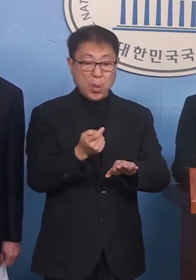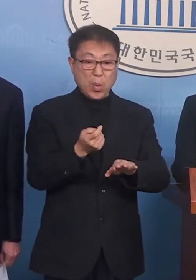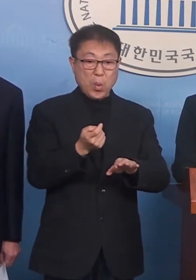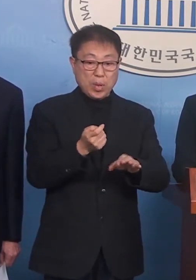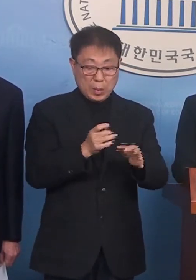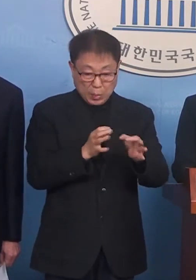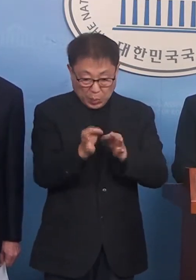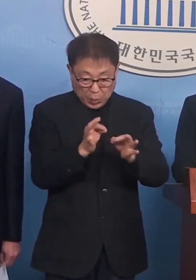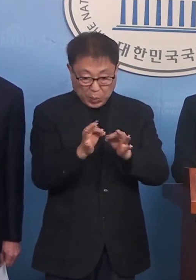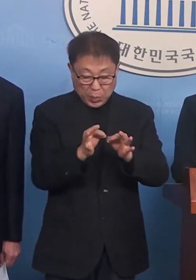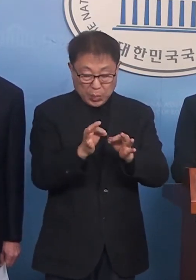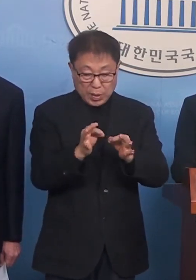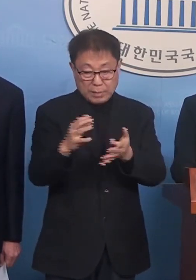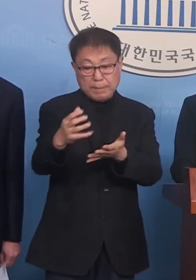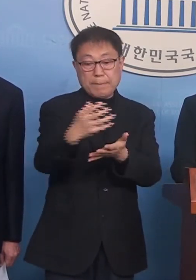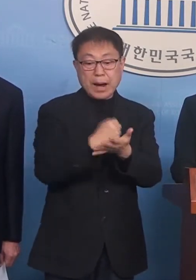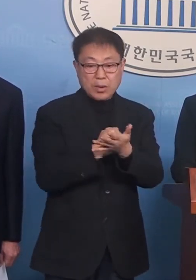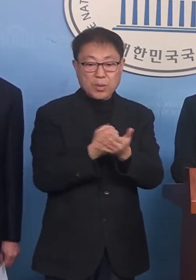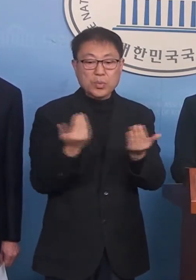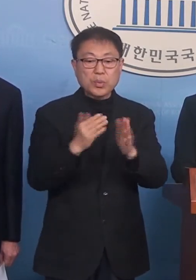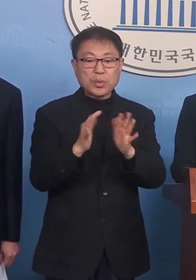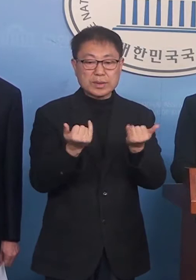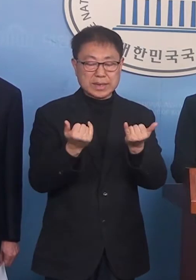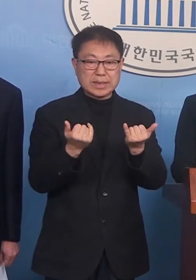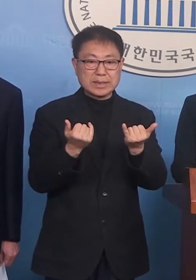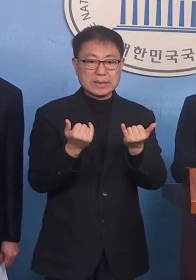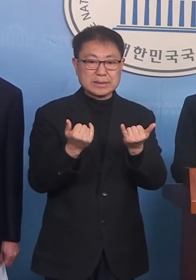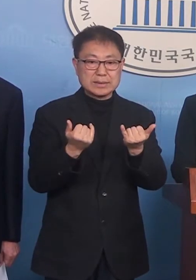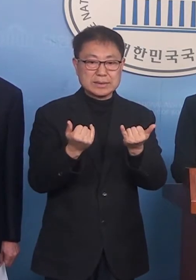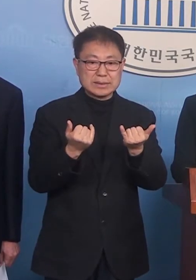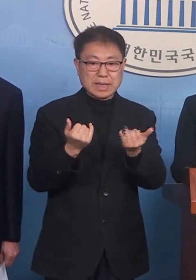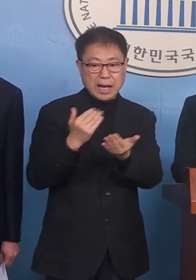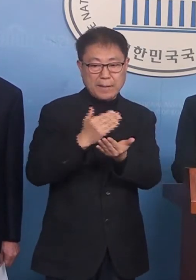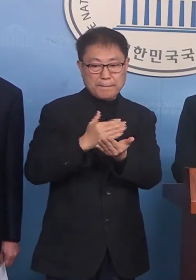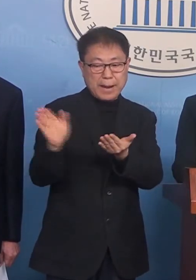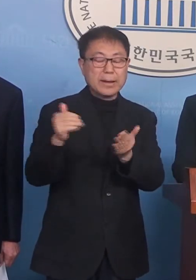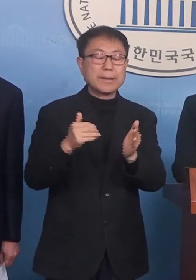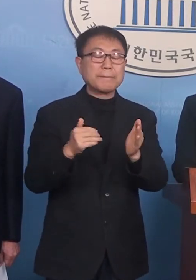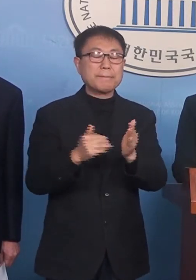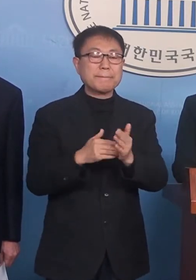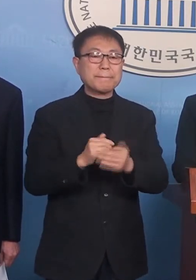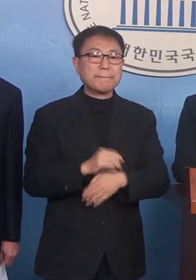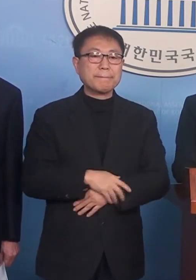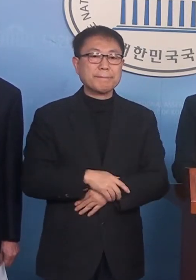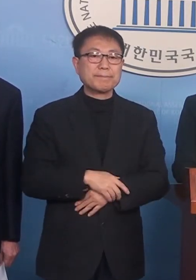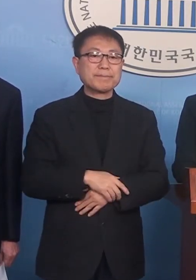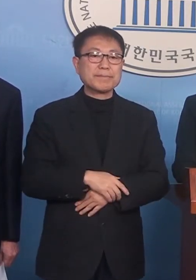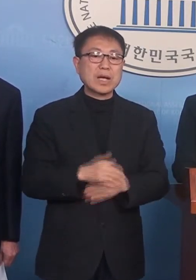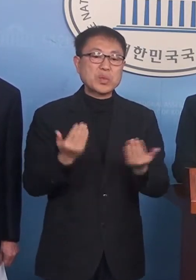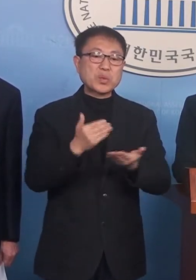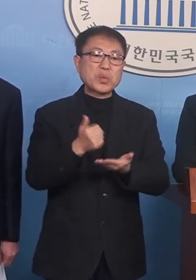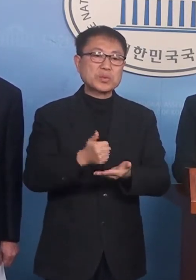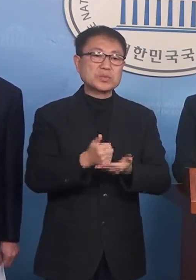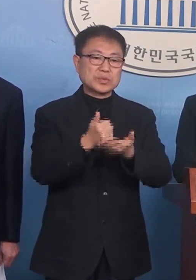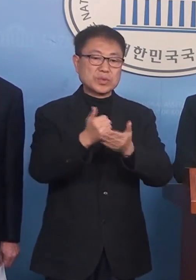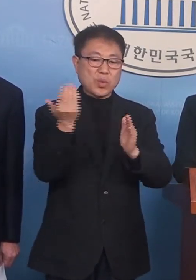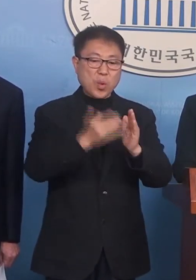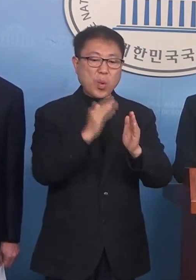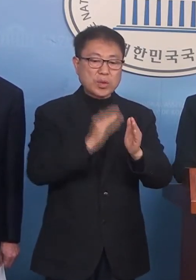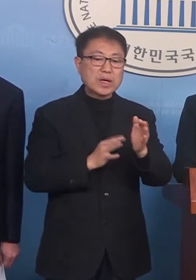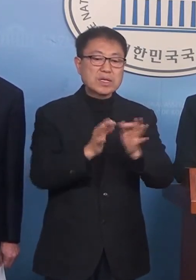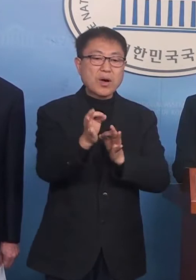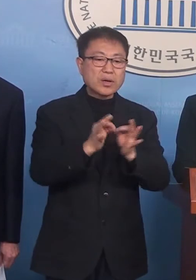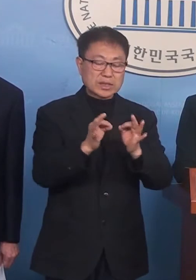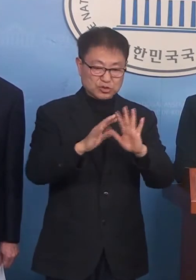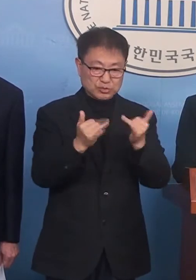자영업자들의 밥그릇을 빼앗고 노동자들을 일자리에서 밀어냈습니다. 노동 존중, 공정경제,